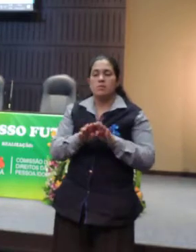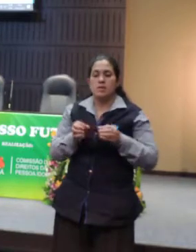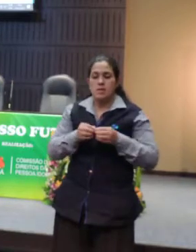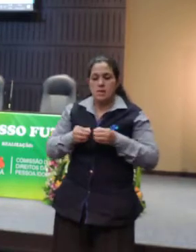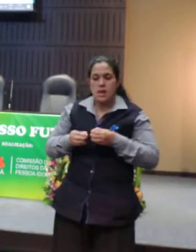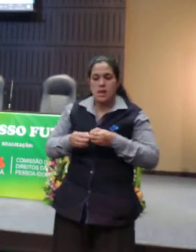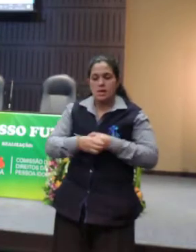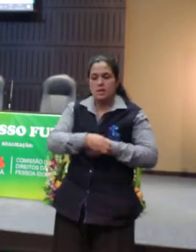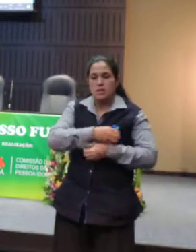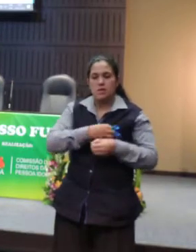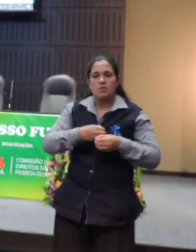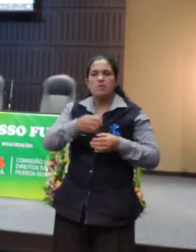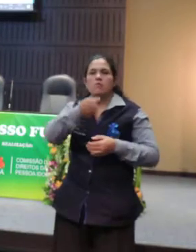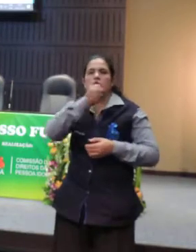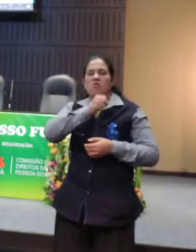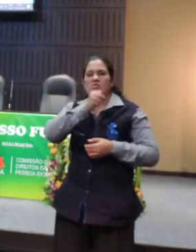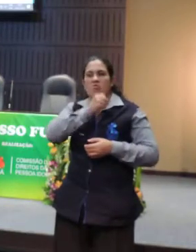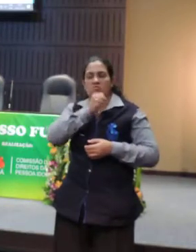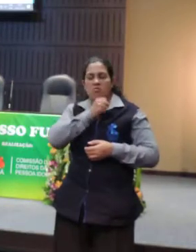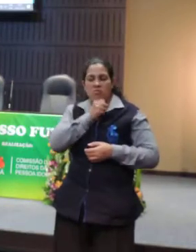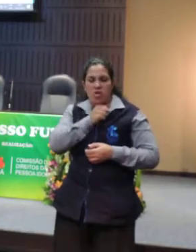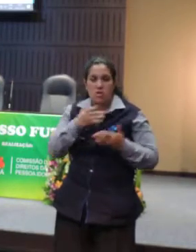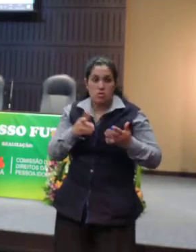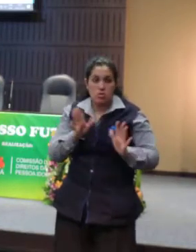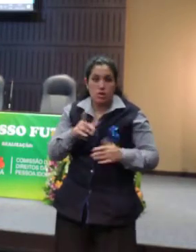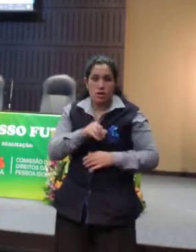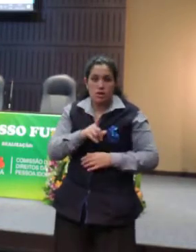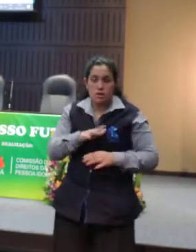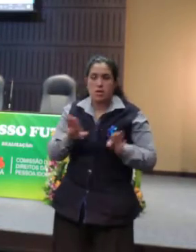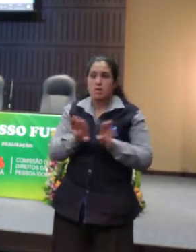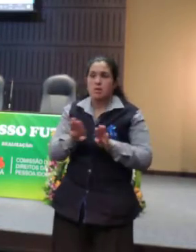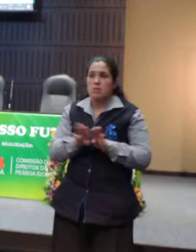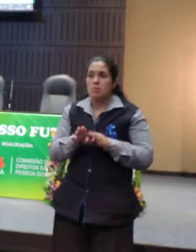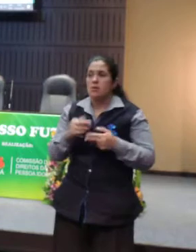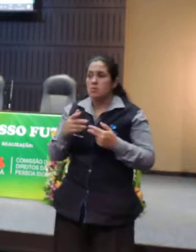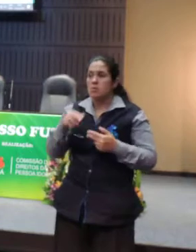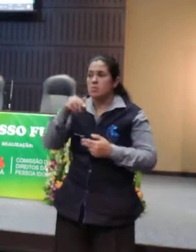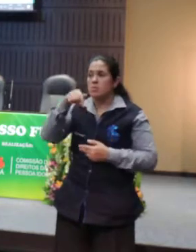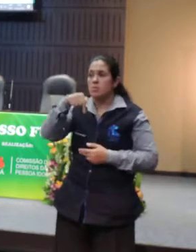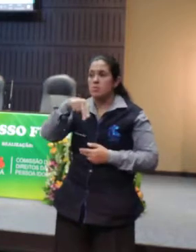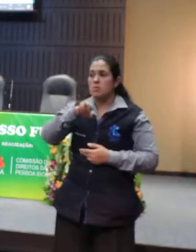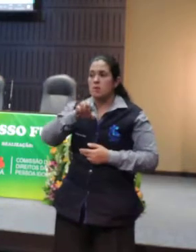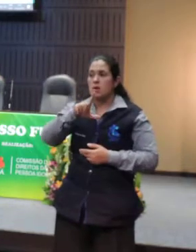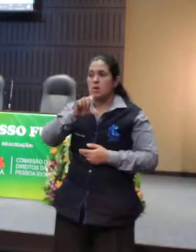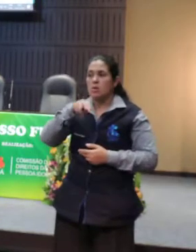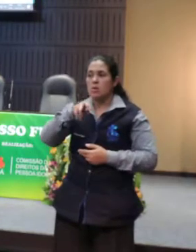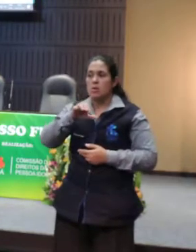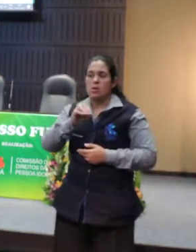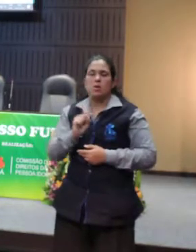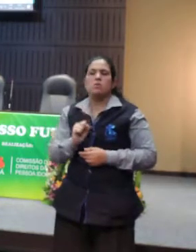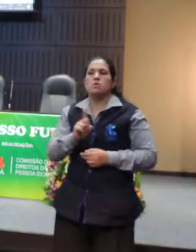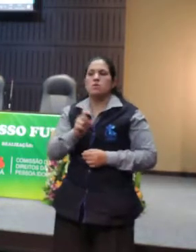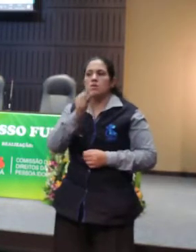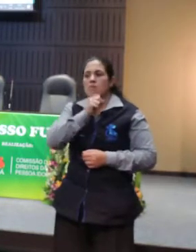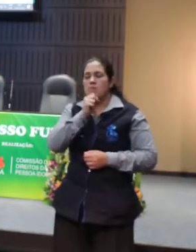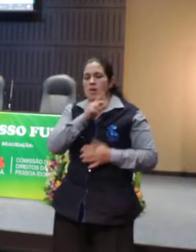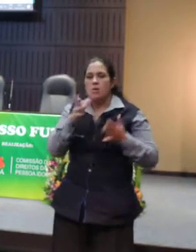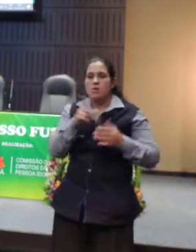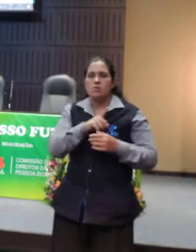vão envelhecendo. E hoje já existe mecanismo para você não deixar os telômeros envelhecer. Hoje já existe